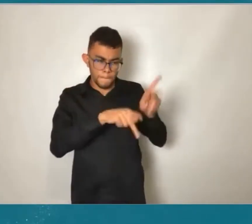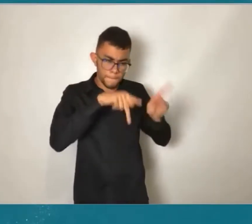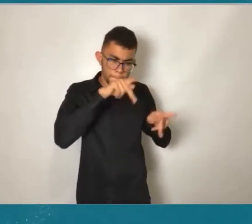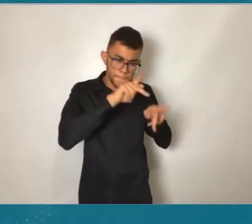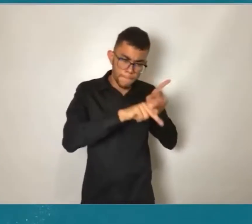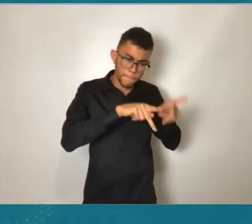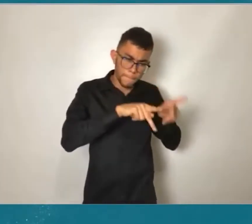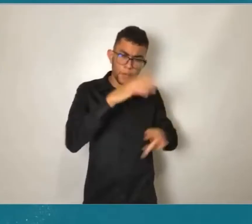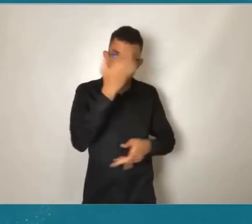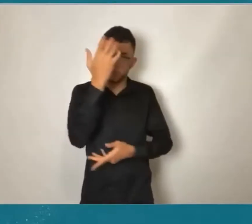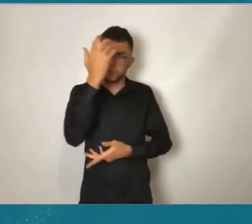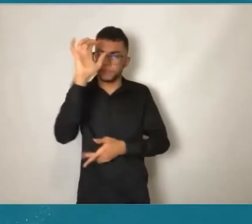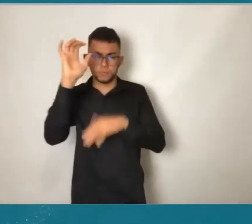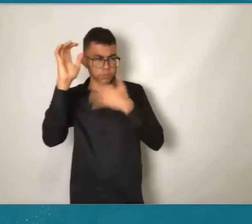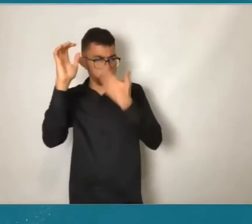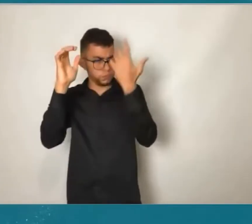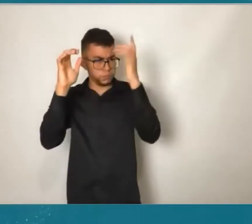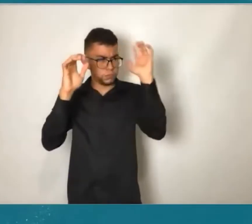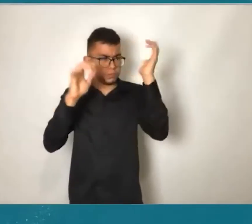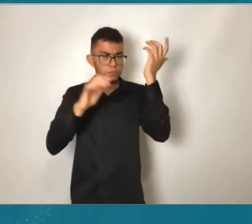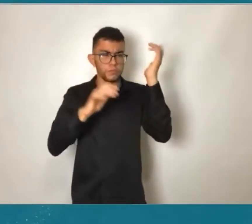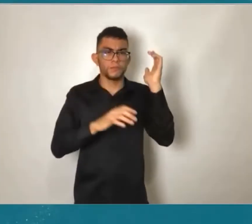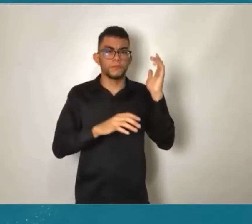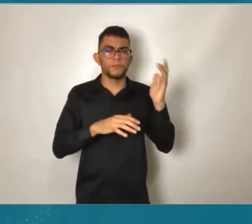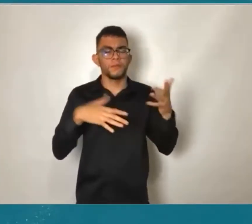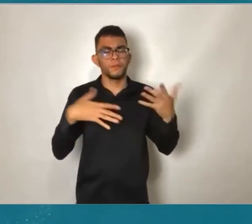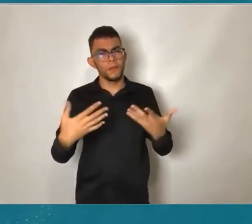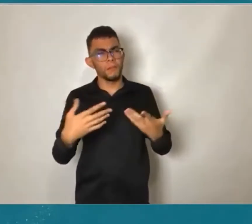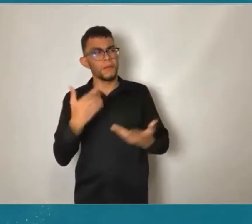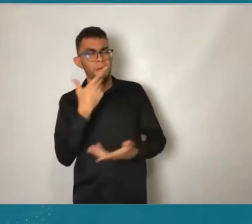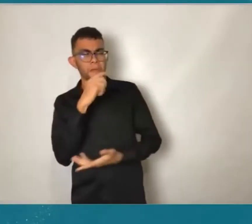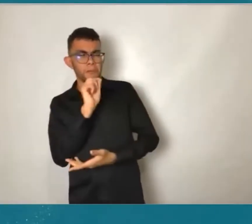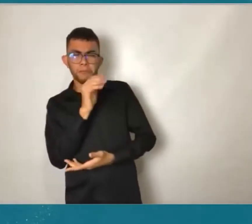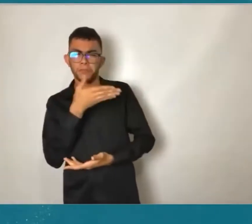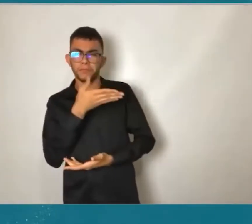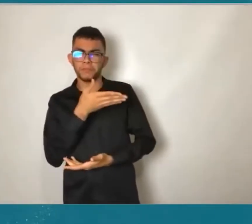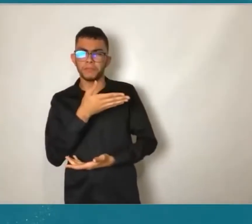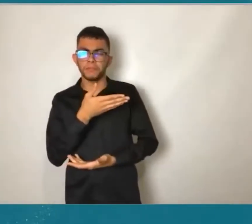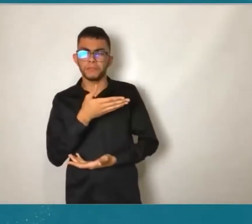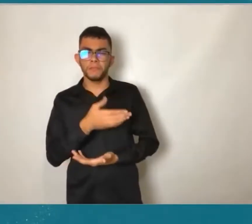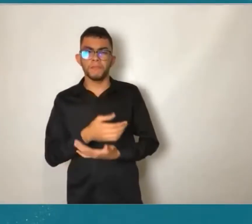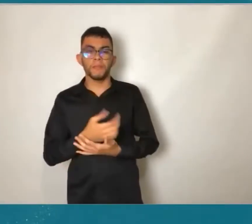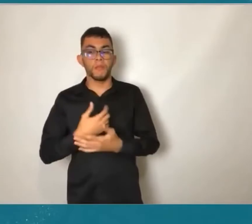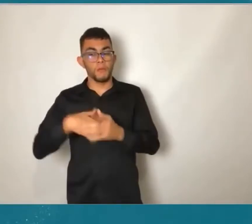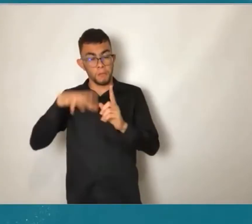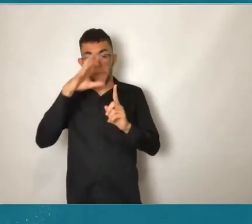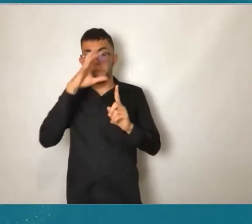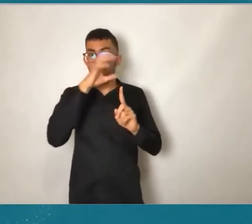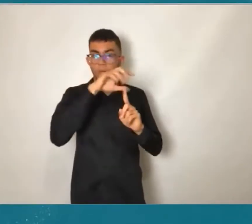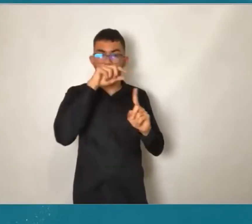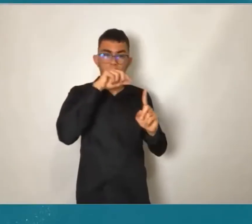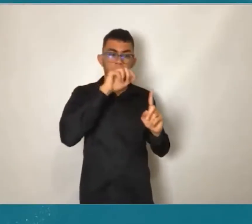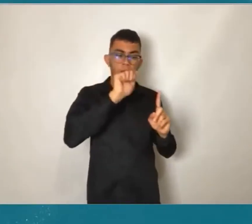corajoso como eles. Mas, irmão, tem tarefa para nós. Nós podemos orar, podemos cuidar,